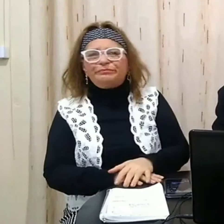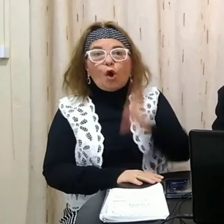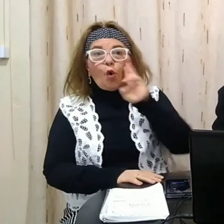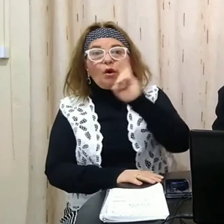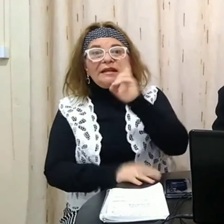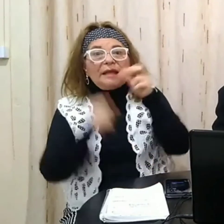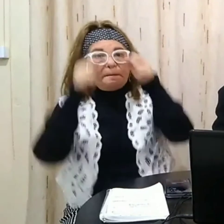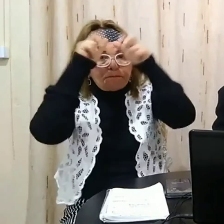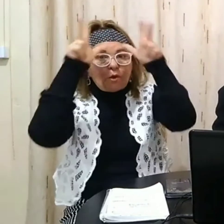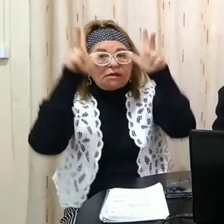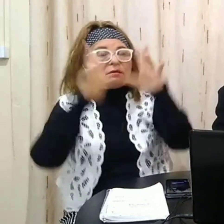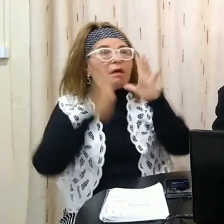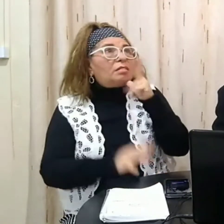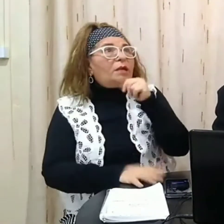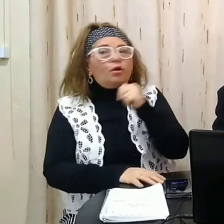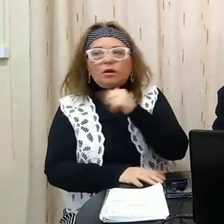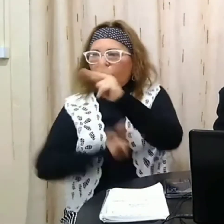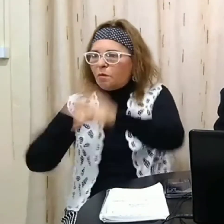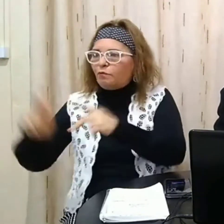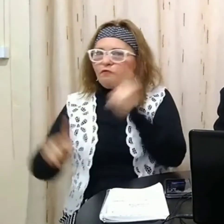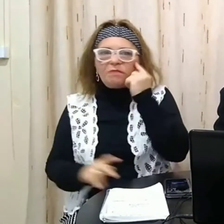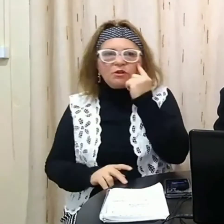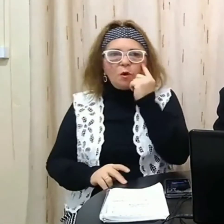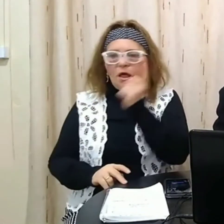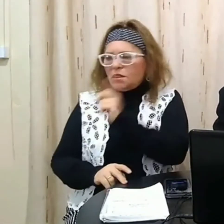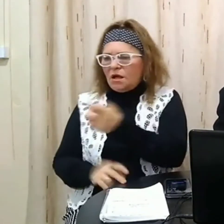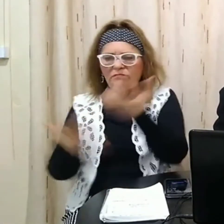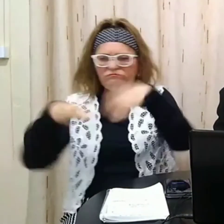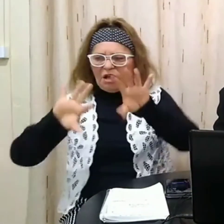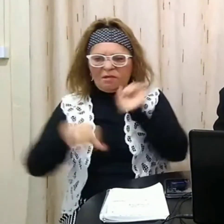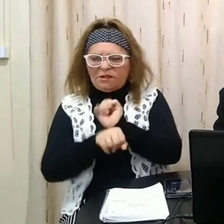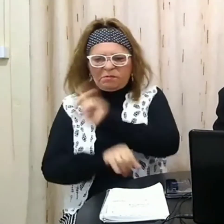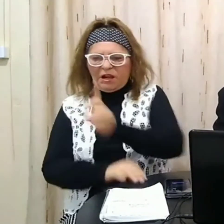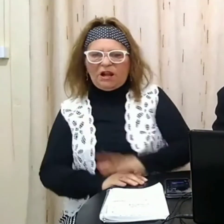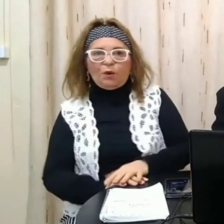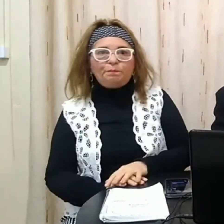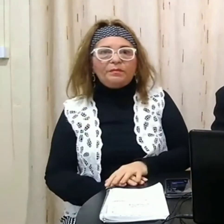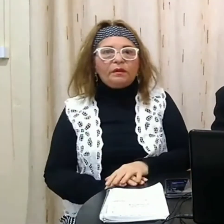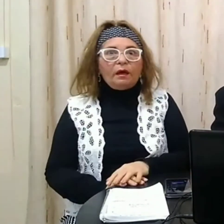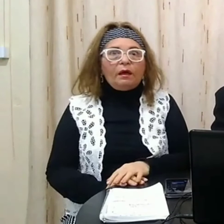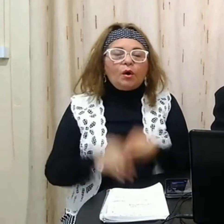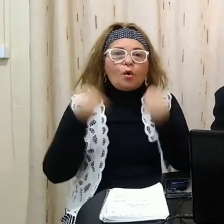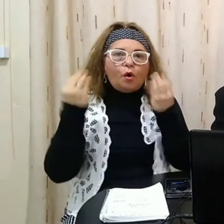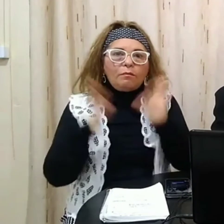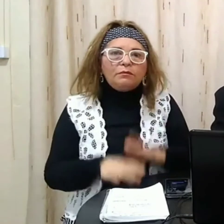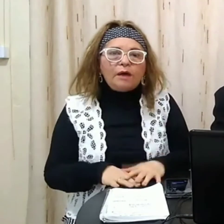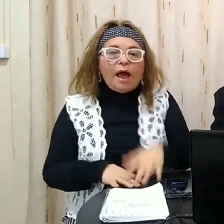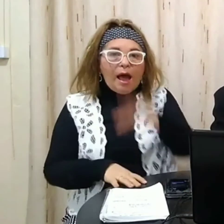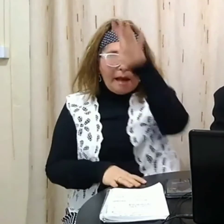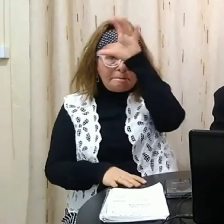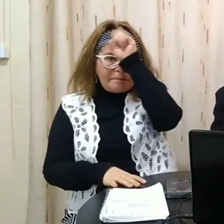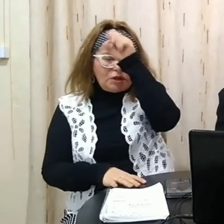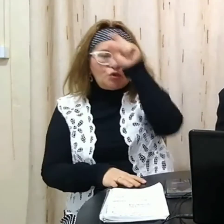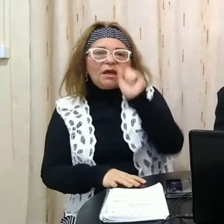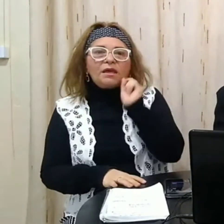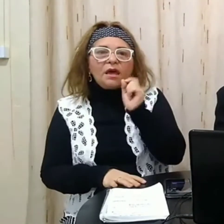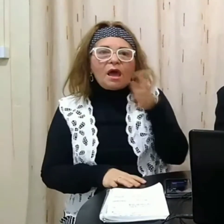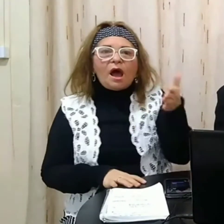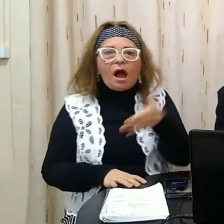coisas por conta própria. O que a gente aprende aqui em contrapartida,